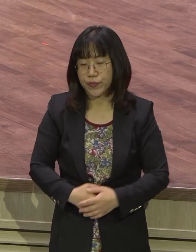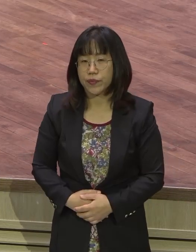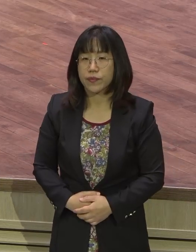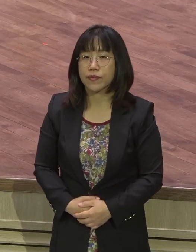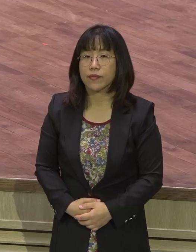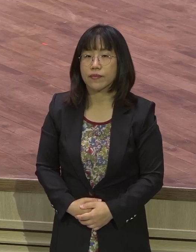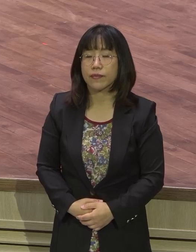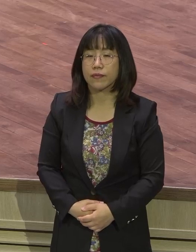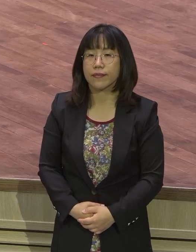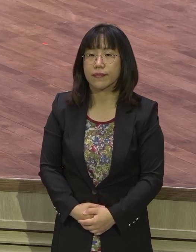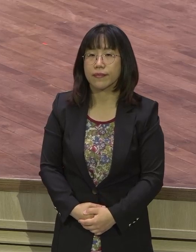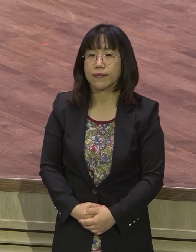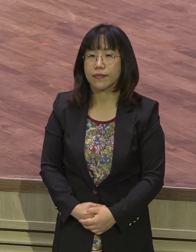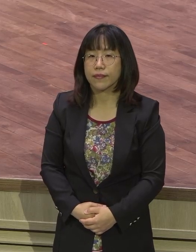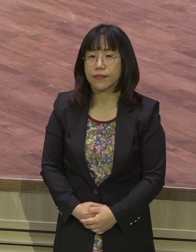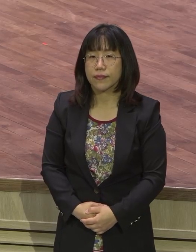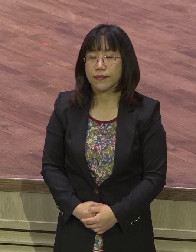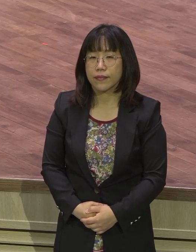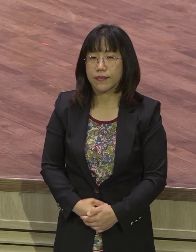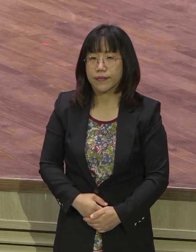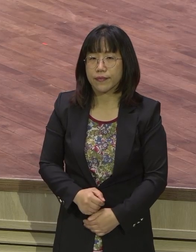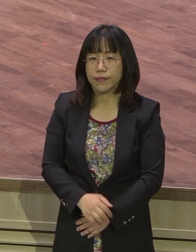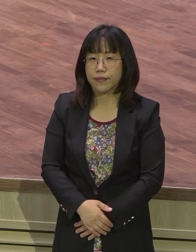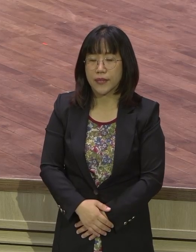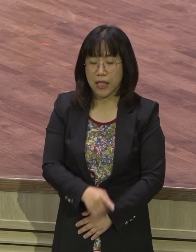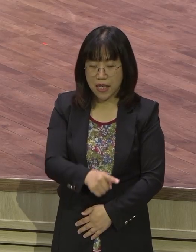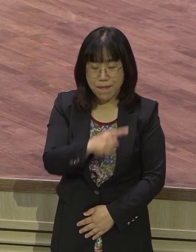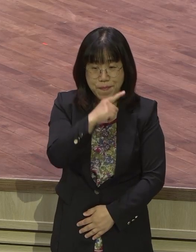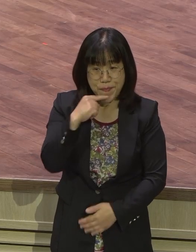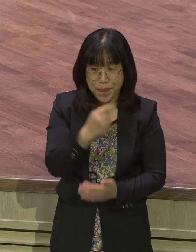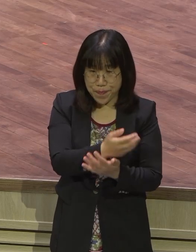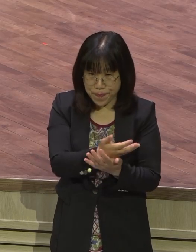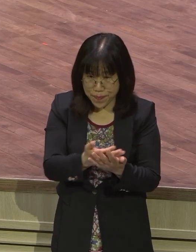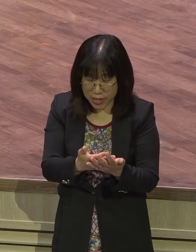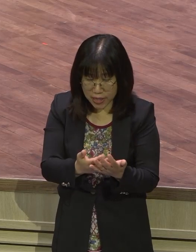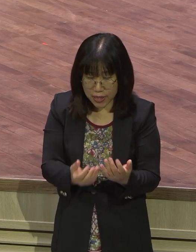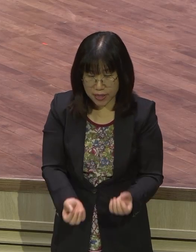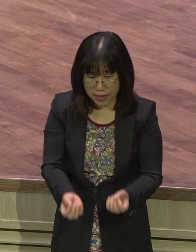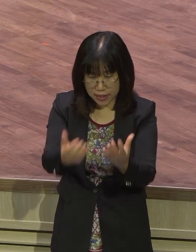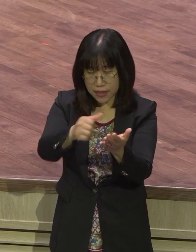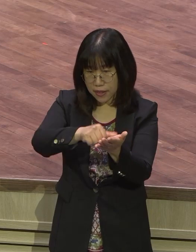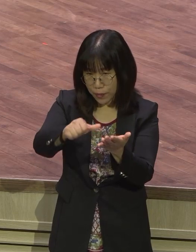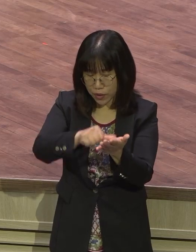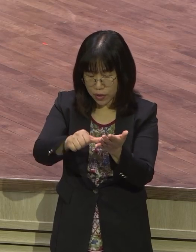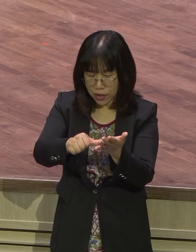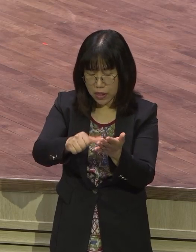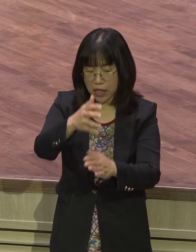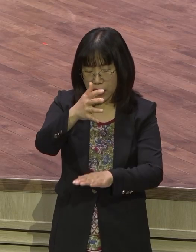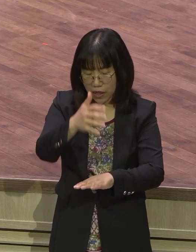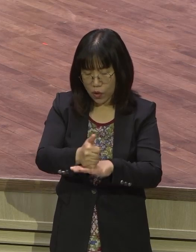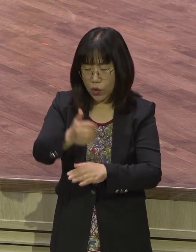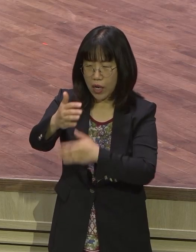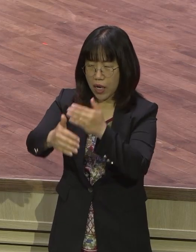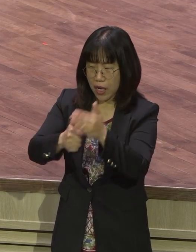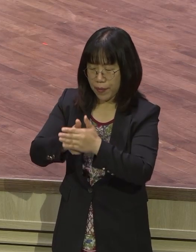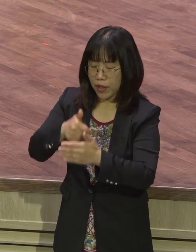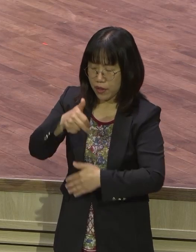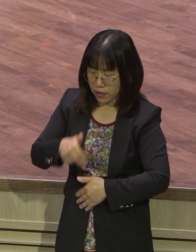그래서 희생 제물을 통해서 하나님께 나아갈 수 있도록 하나님이 무릎을 열어줬요.